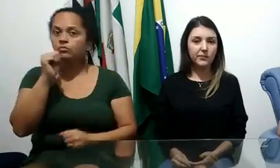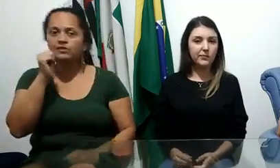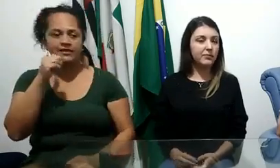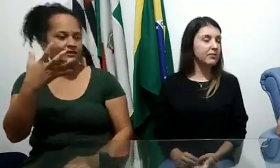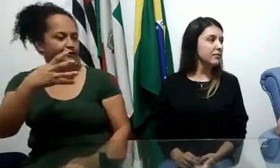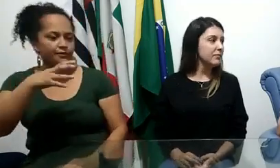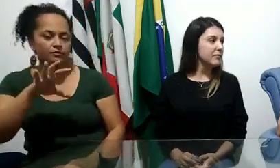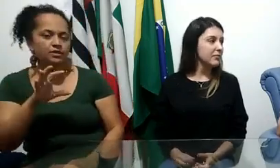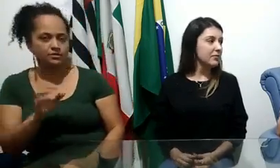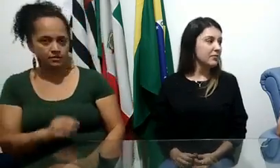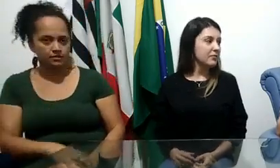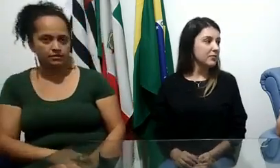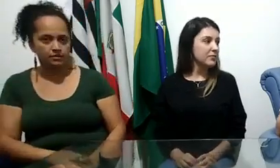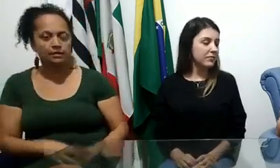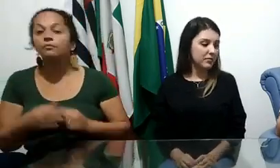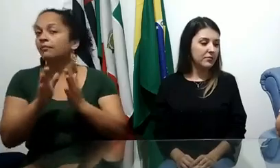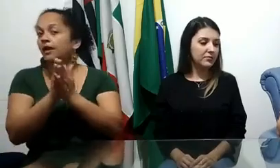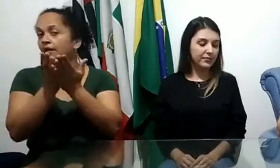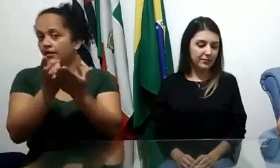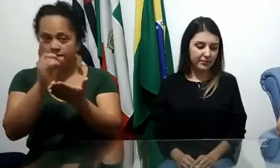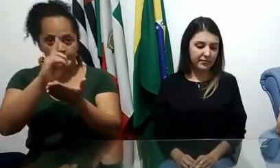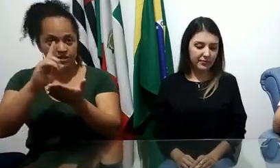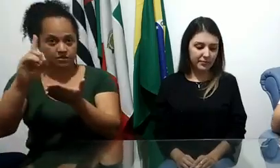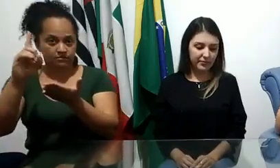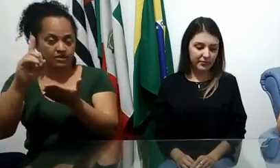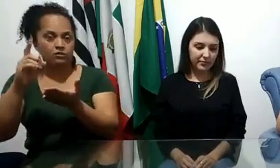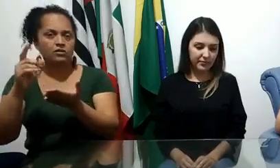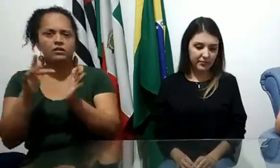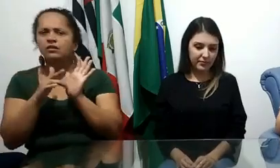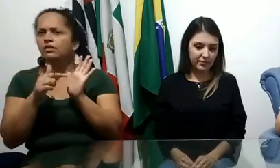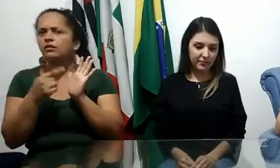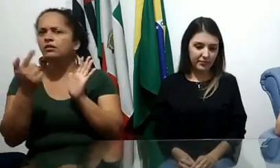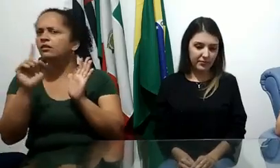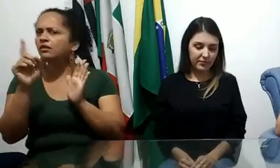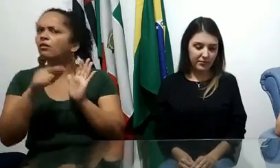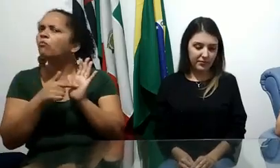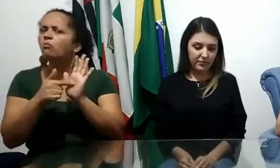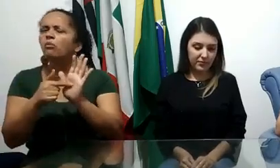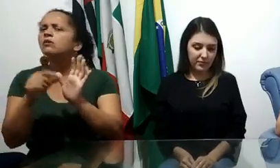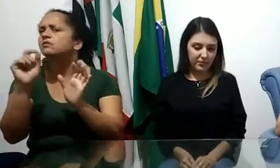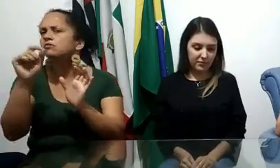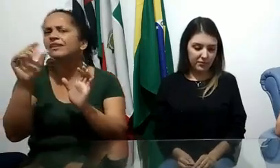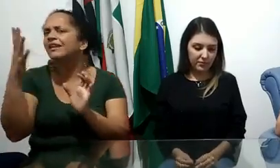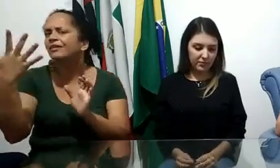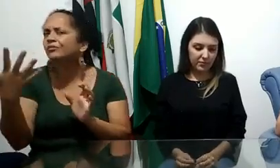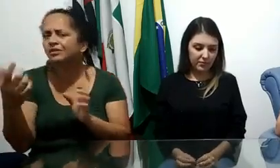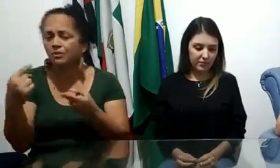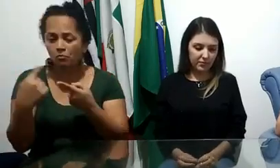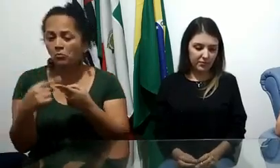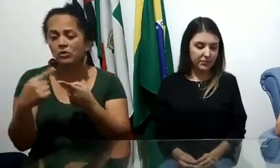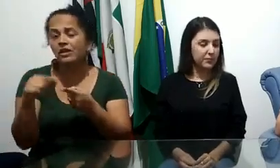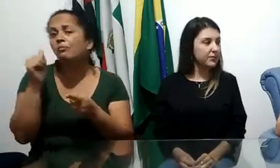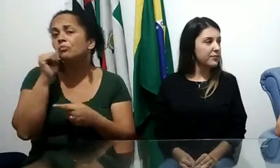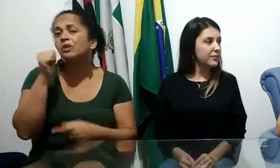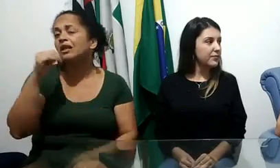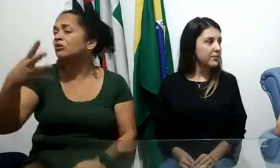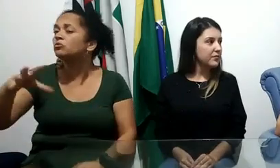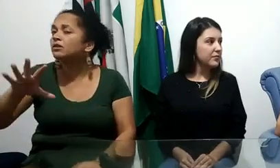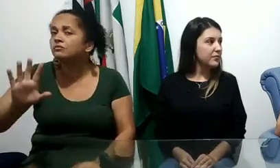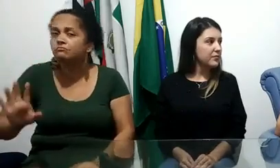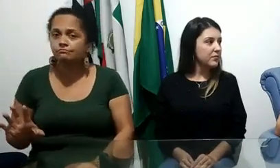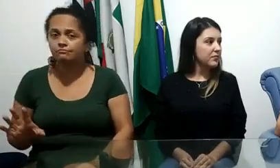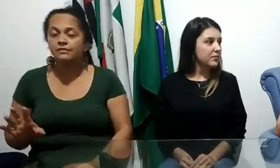Bíblia não fala exatamente o motivo dela não ter aparecido. Mas o que eu entendo é